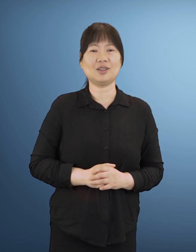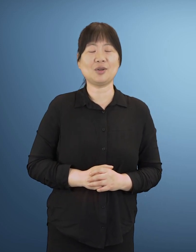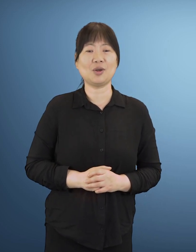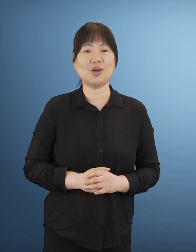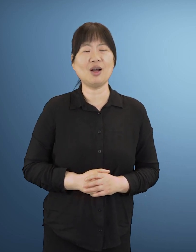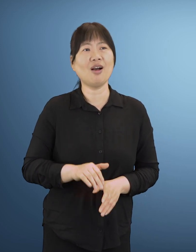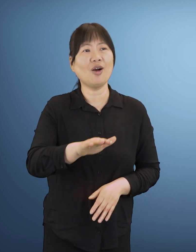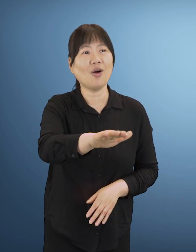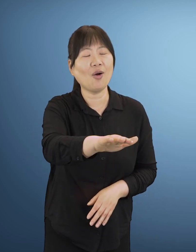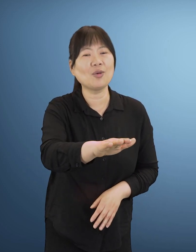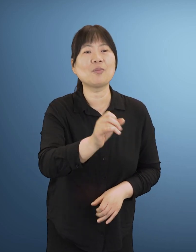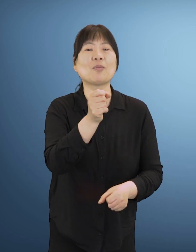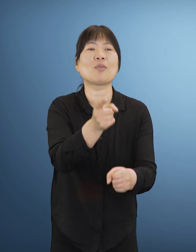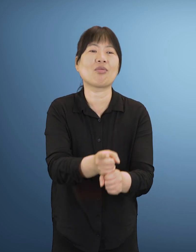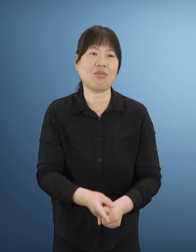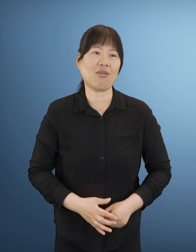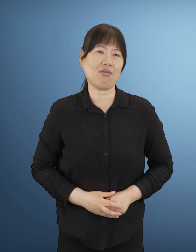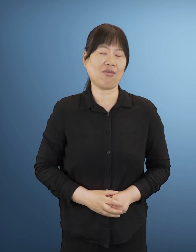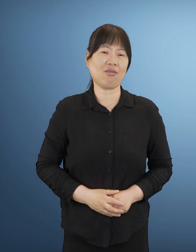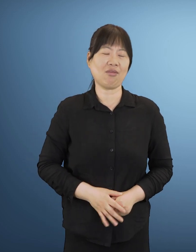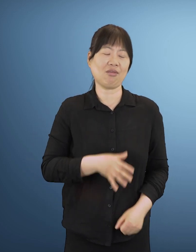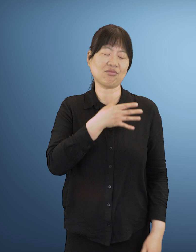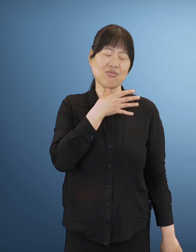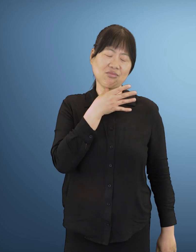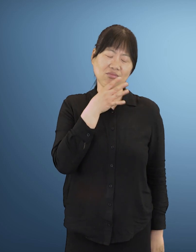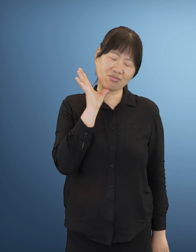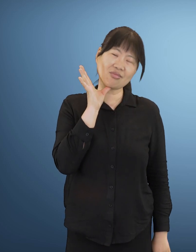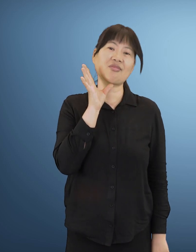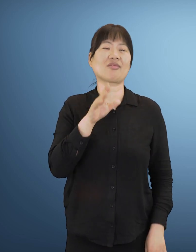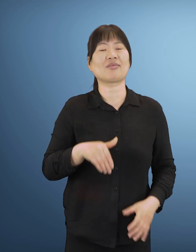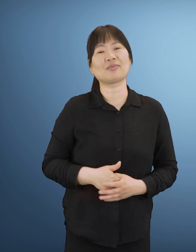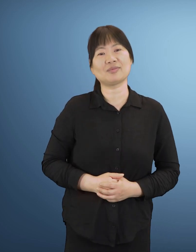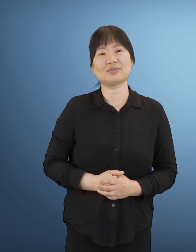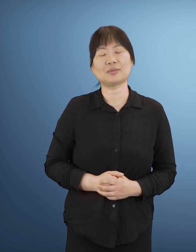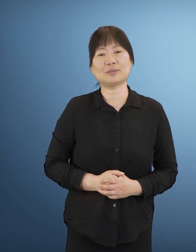아유, 저 어르신이 저렇게 벌써 늙으셨구나.